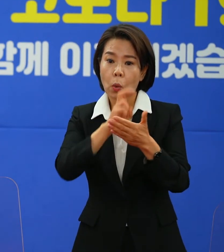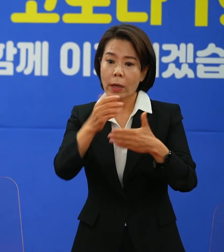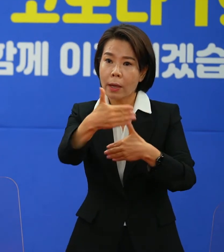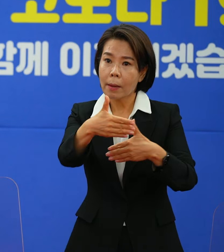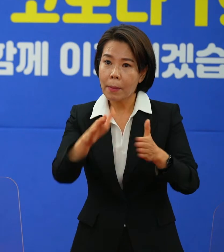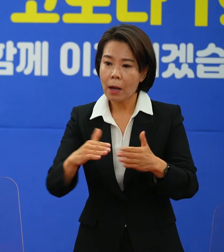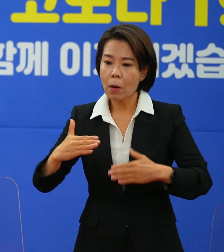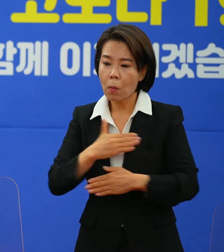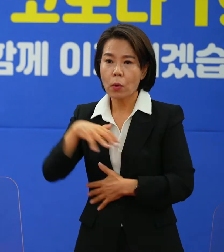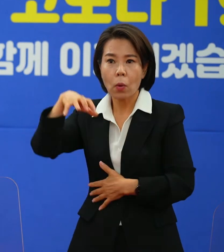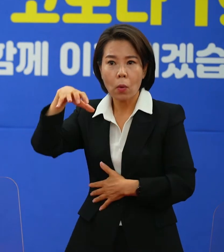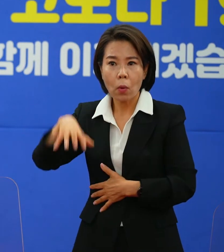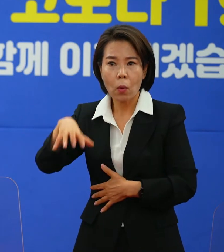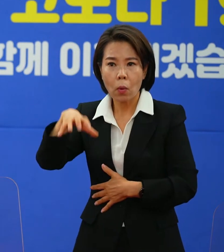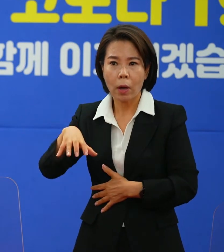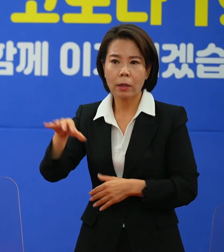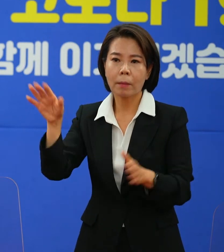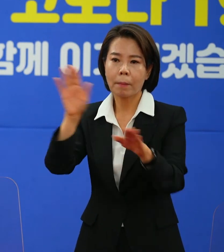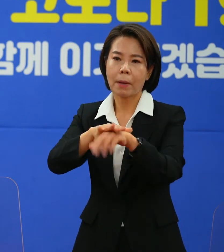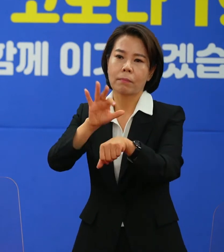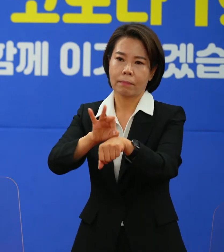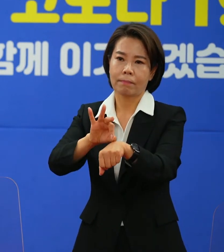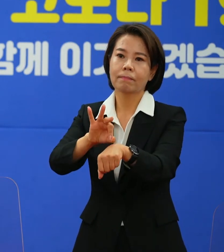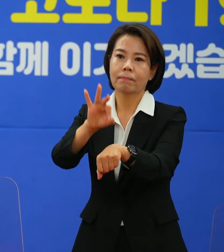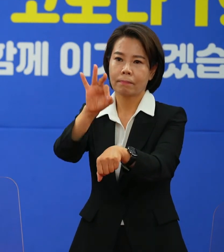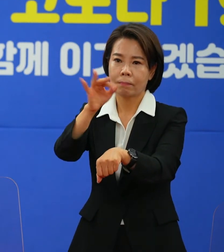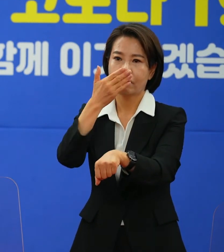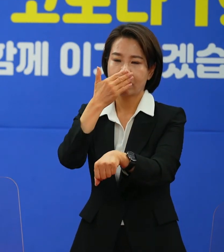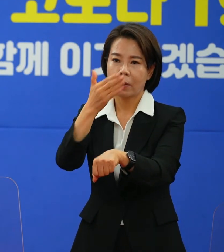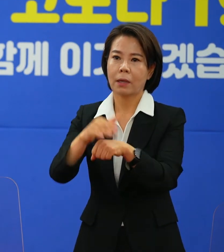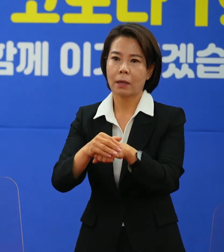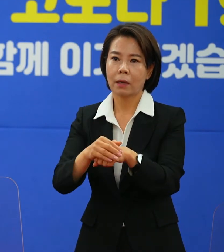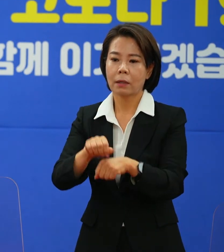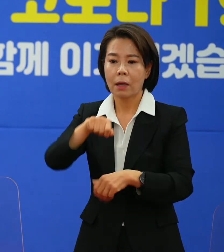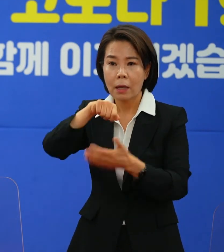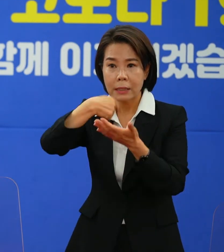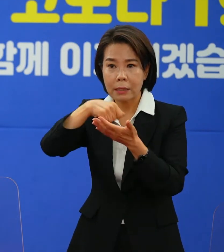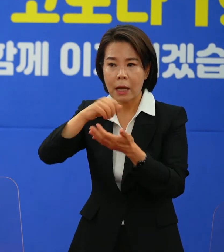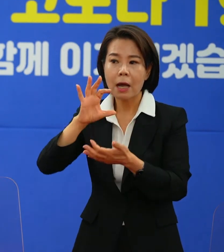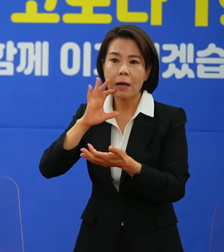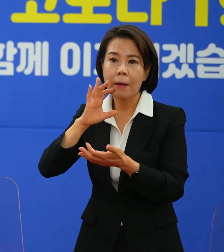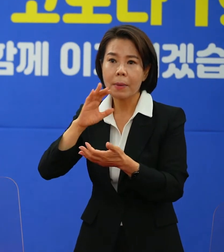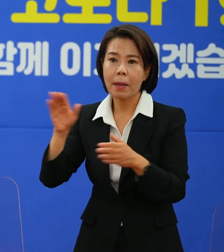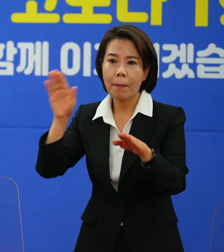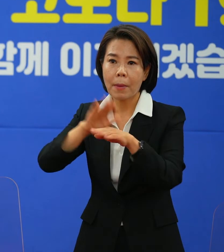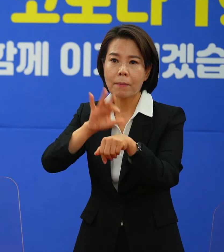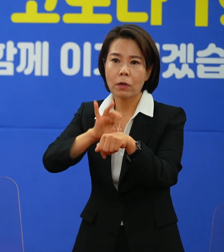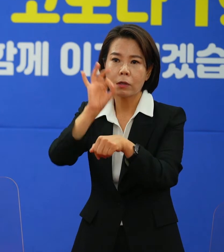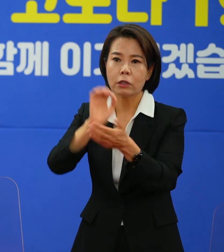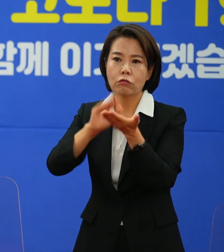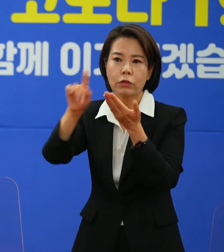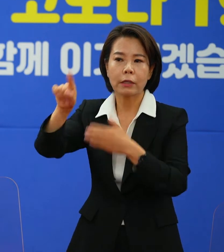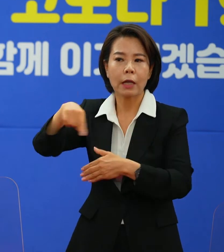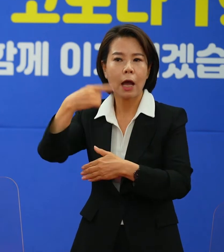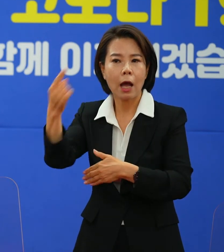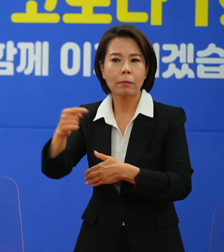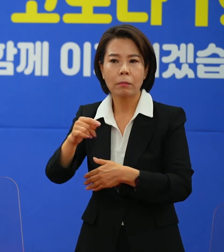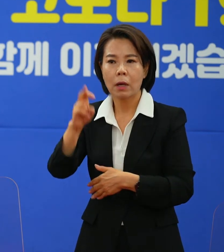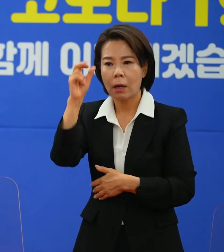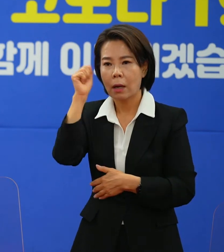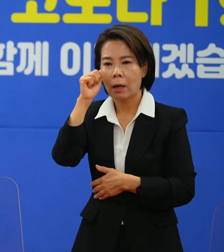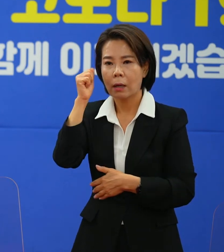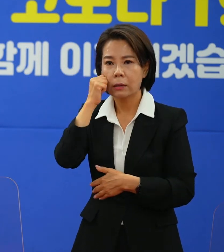노래연습장과 목욕장업도 밤 10시까지만 영업이 가능하며 식당, 카페는 밤 10시 이후 다음날